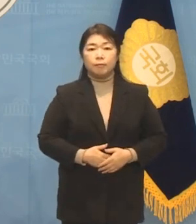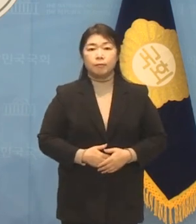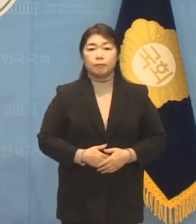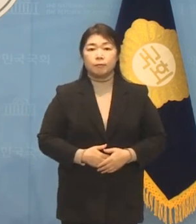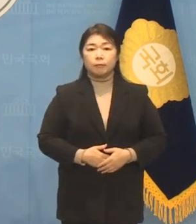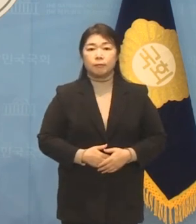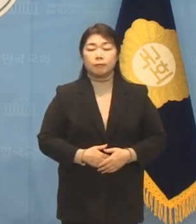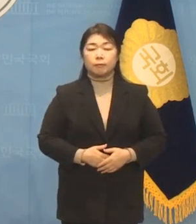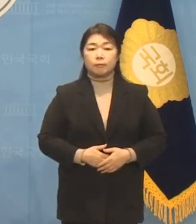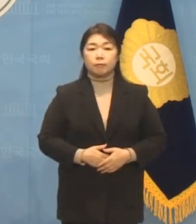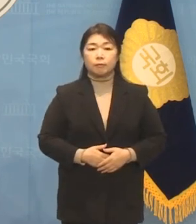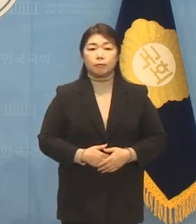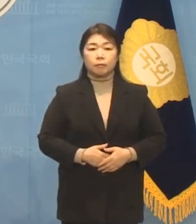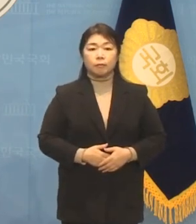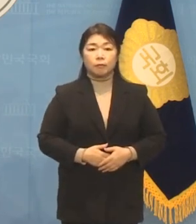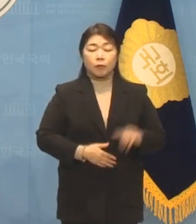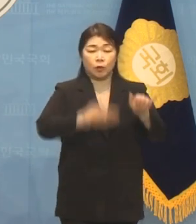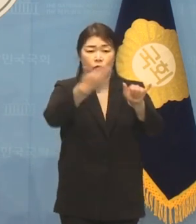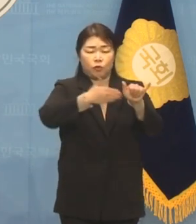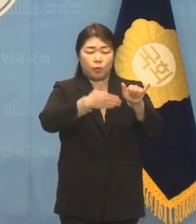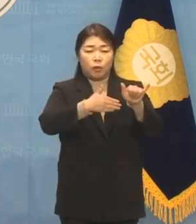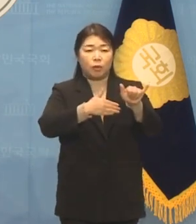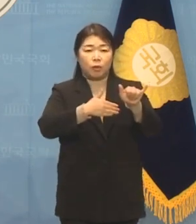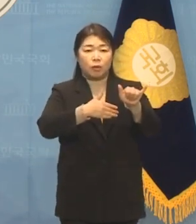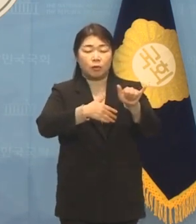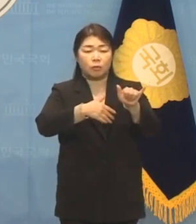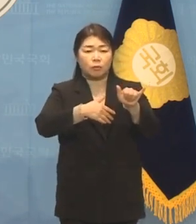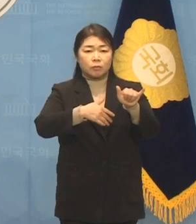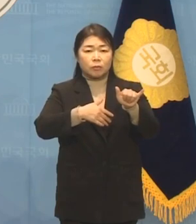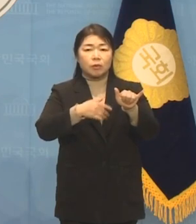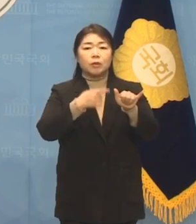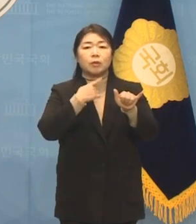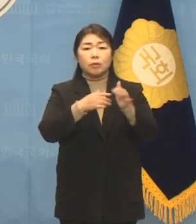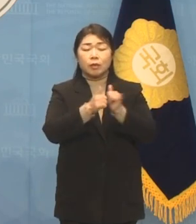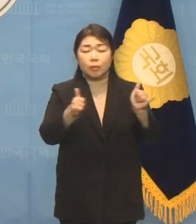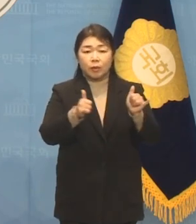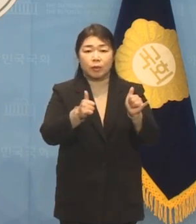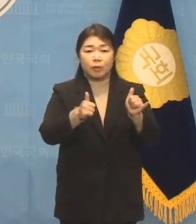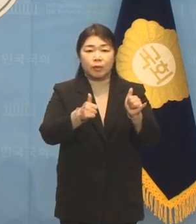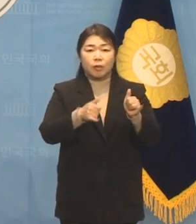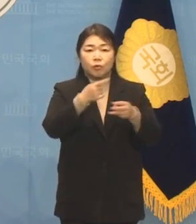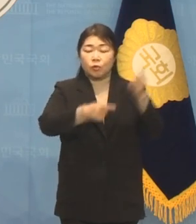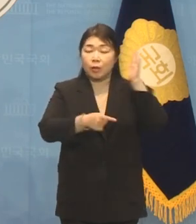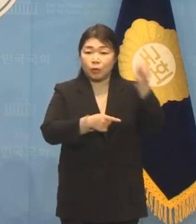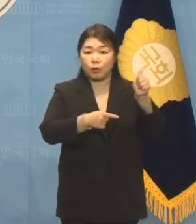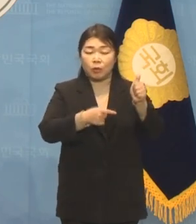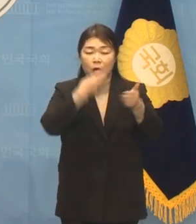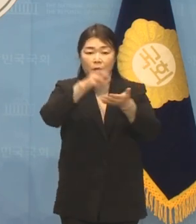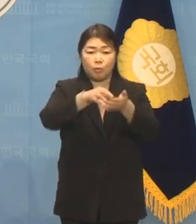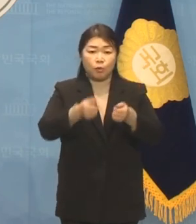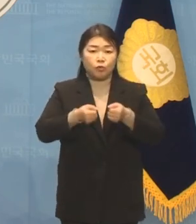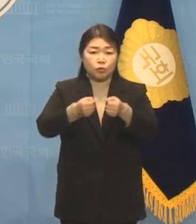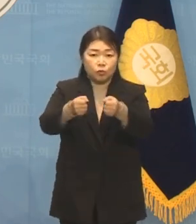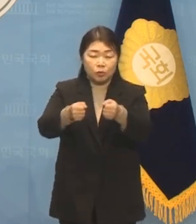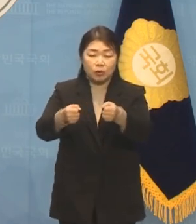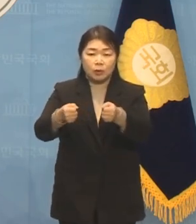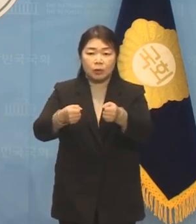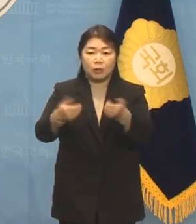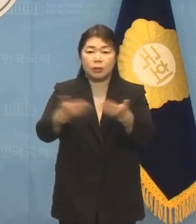윤석열 대통령이 임명한 극우 유튜버가 대한민국 정부의 수준을 땅에 떨어뜨리고 있습니다.